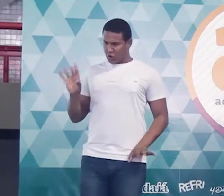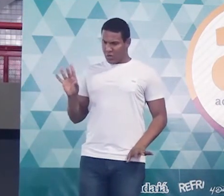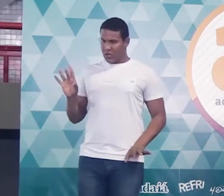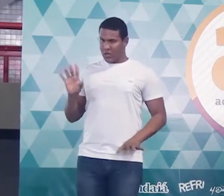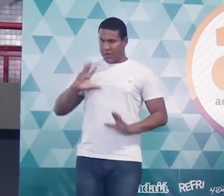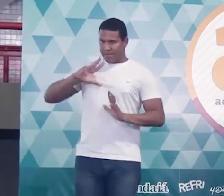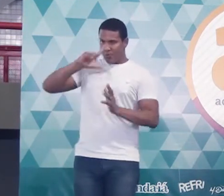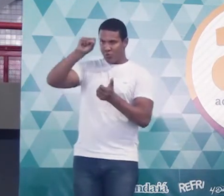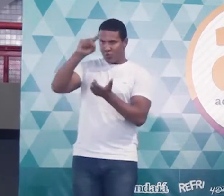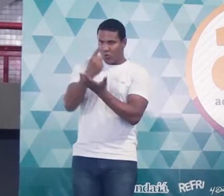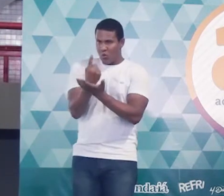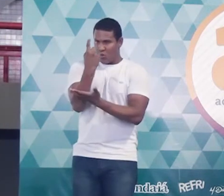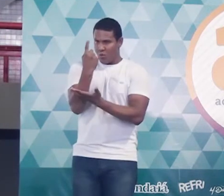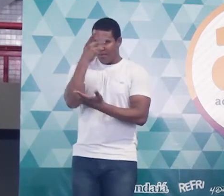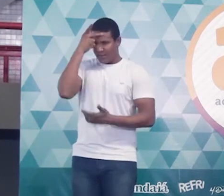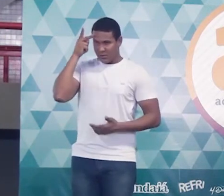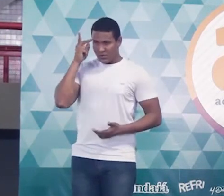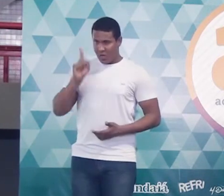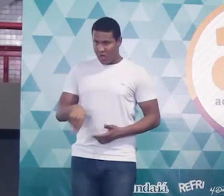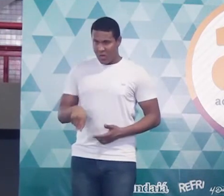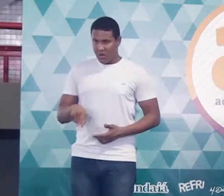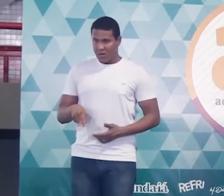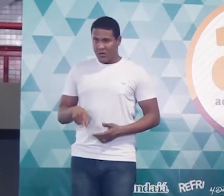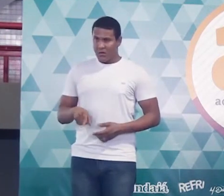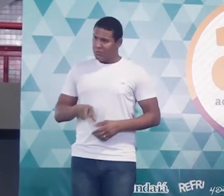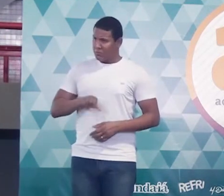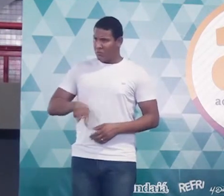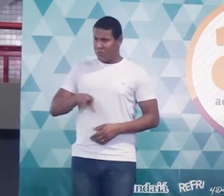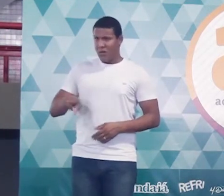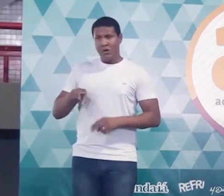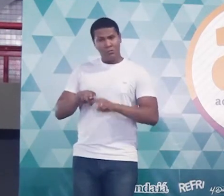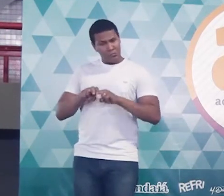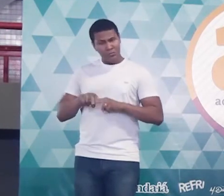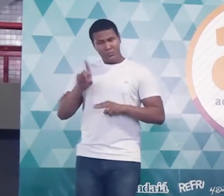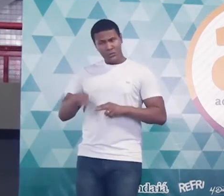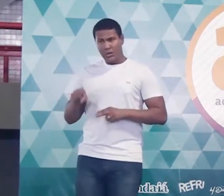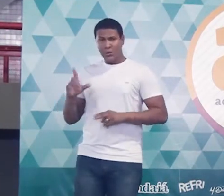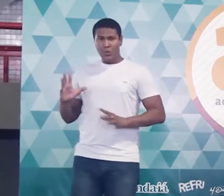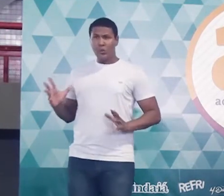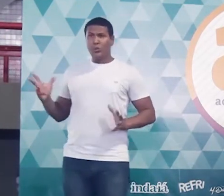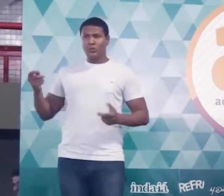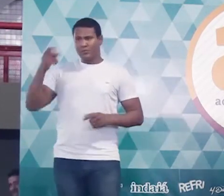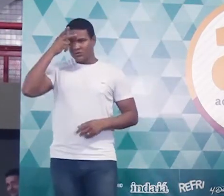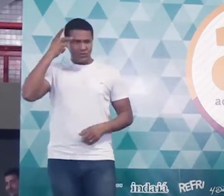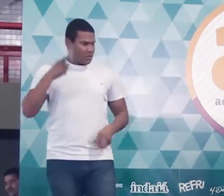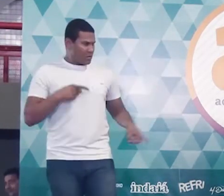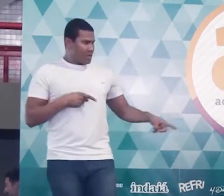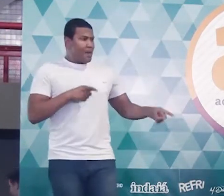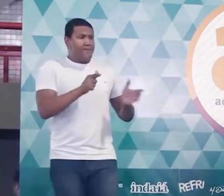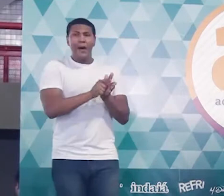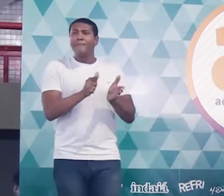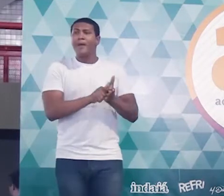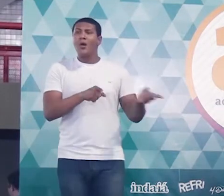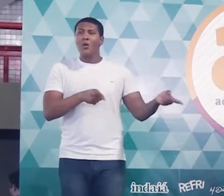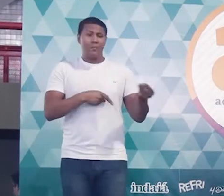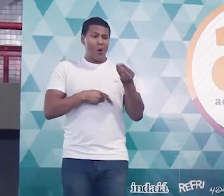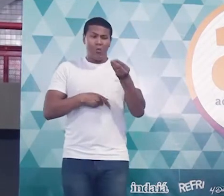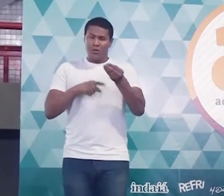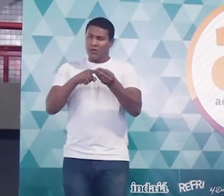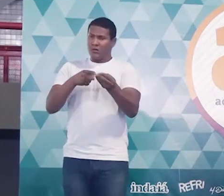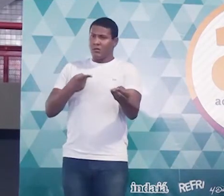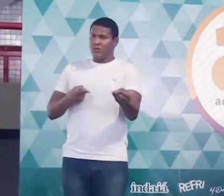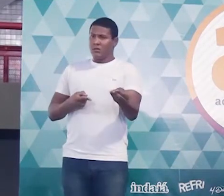você... vou jogar aqui esse papel fora. Você está vendo que eu estou botando papel, né? Aqui, ó. Vou jogar esse papelzinho fora.